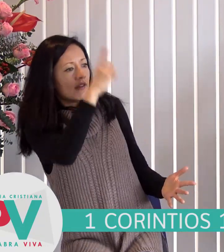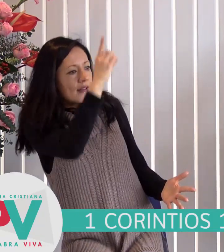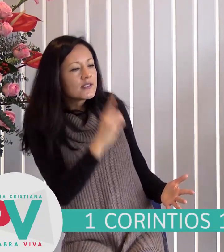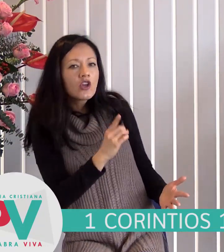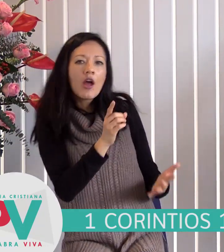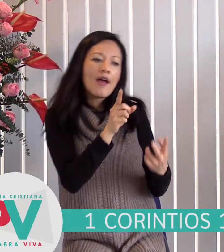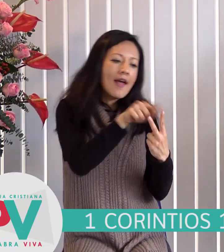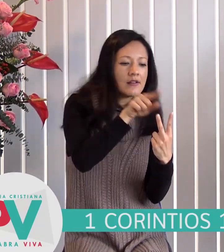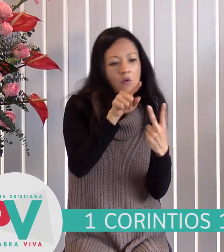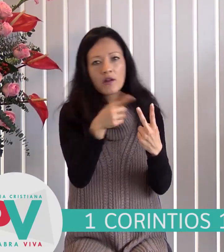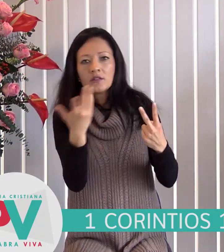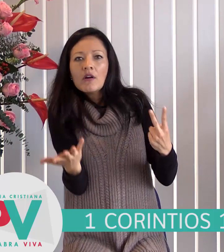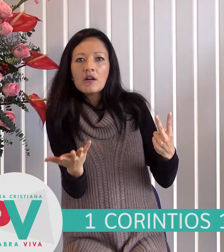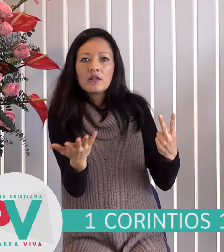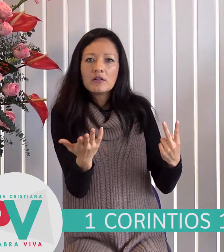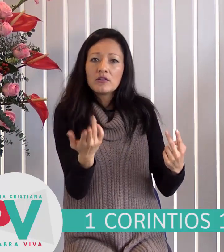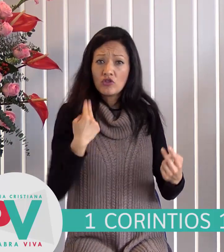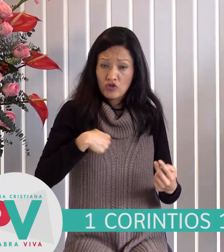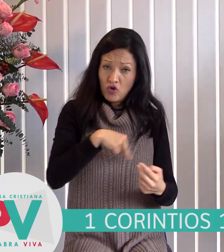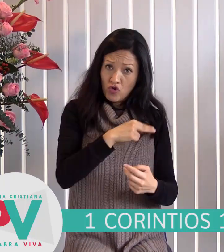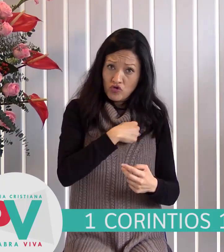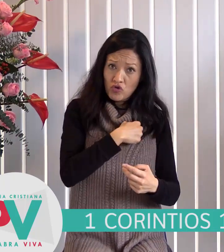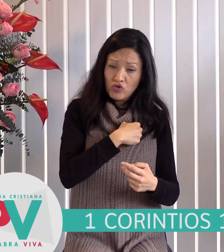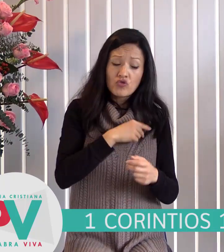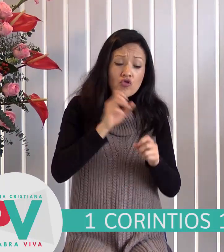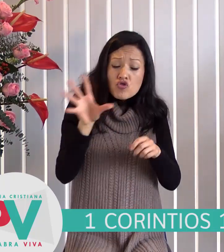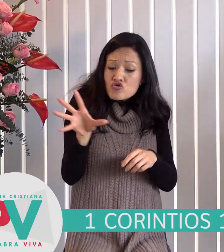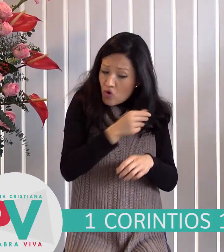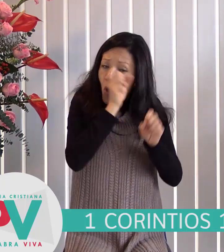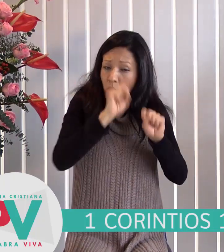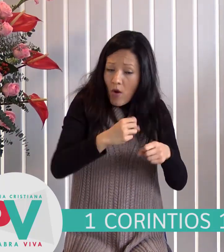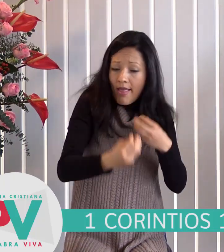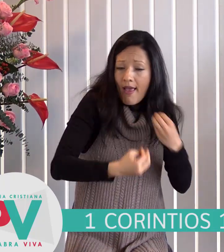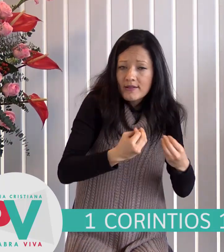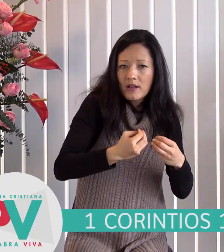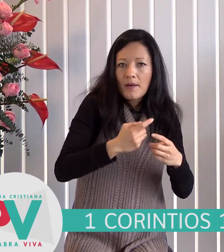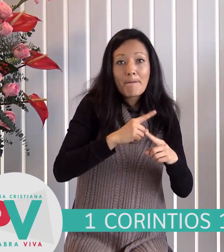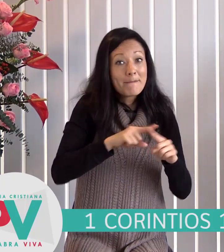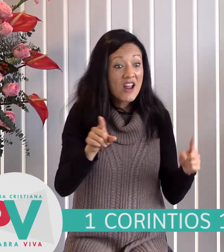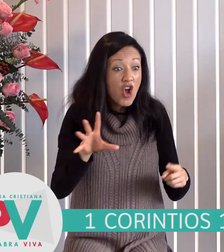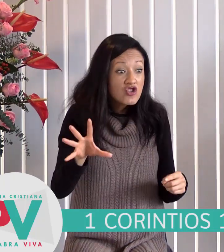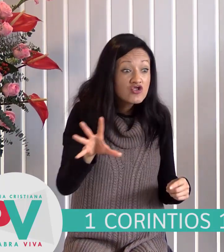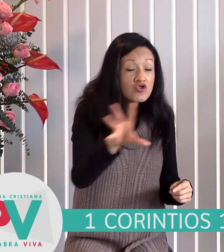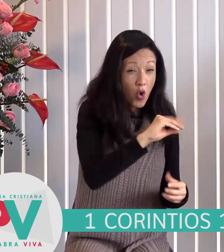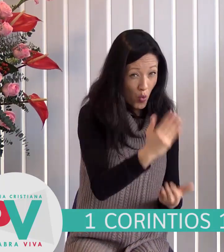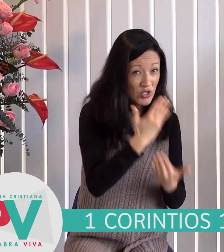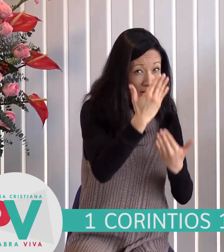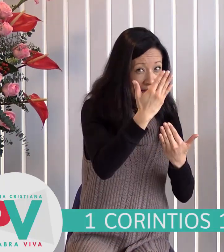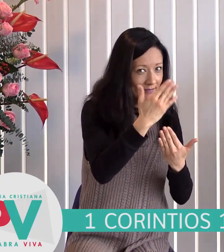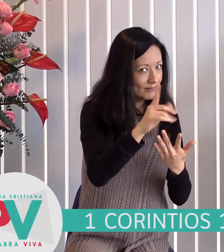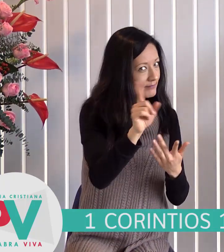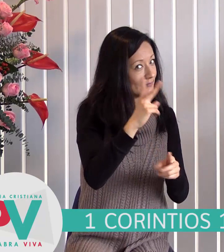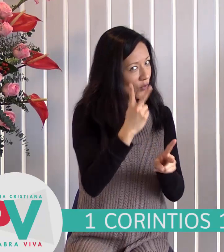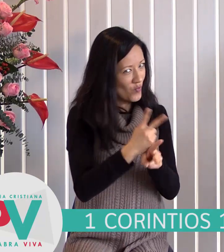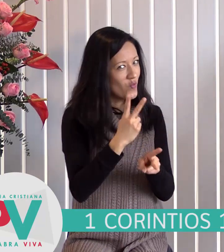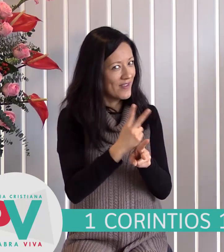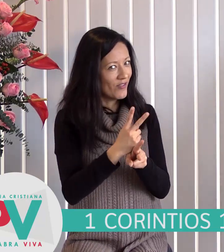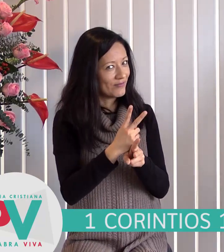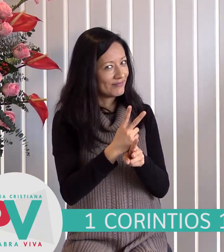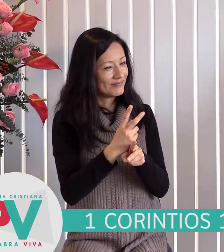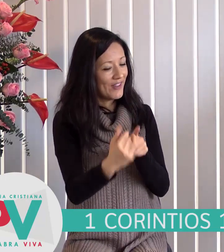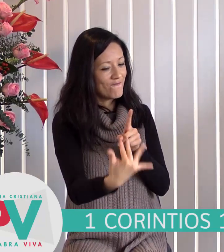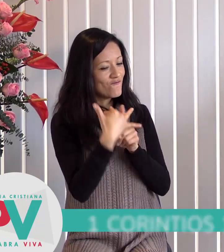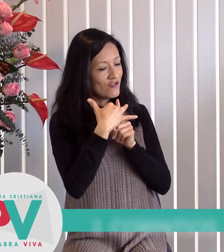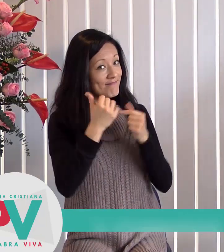fuertes que Él. Todo me es lícito, pero no todo me conviene. Todo me es lícito, pero no todo me edifica.